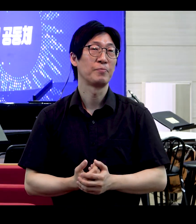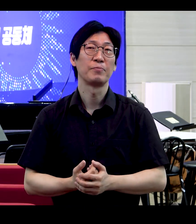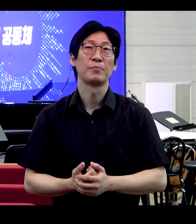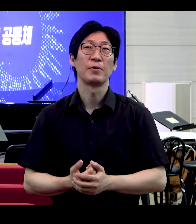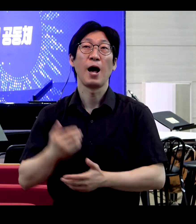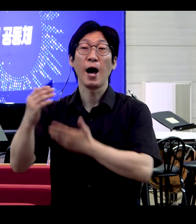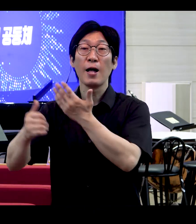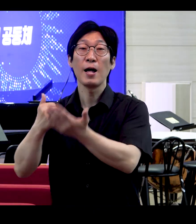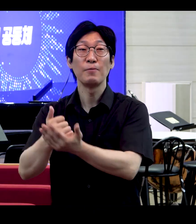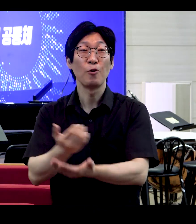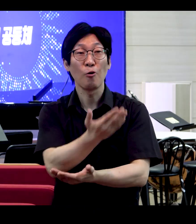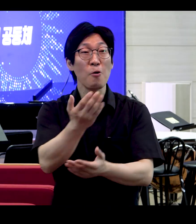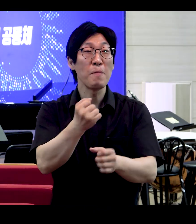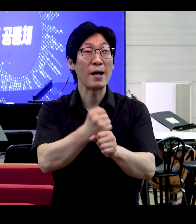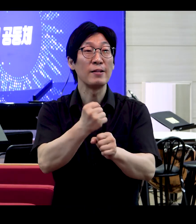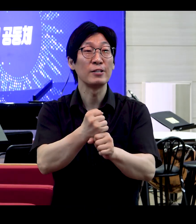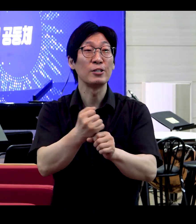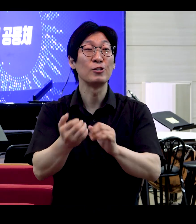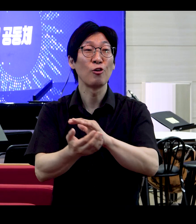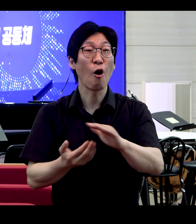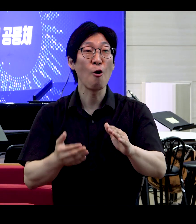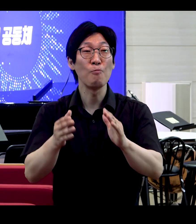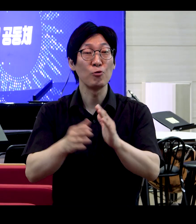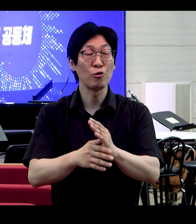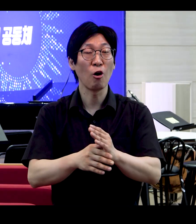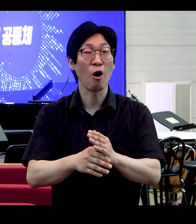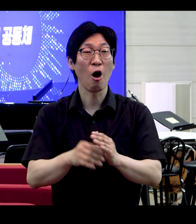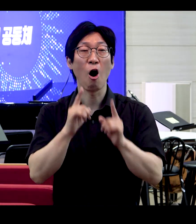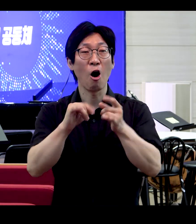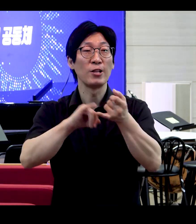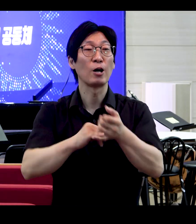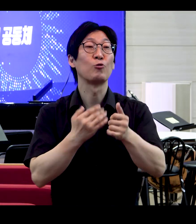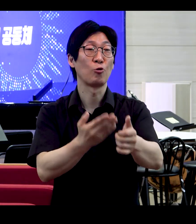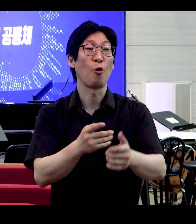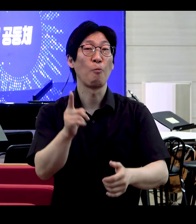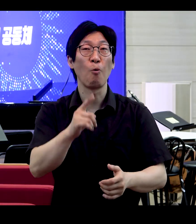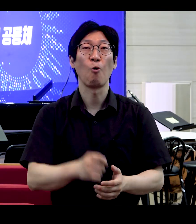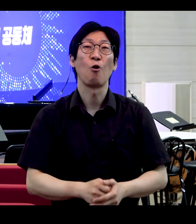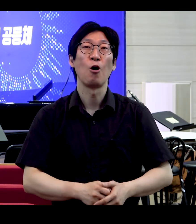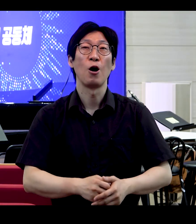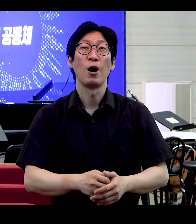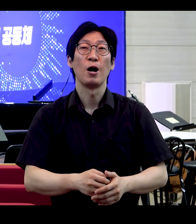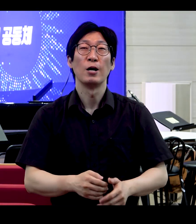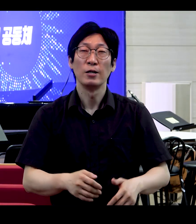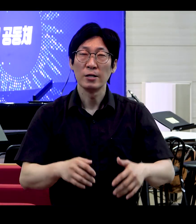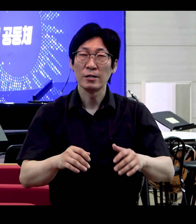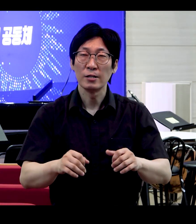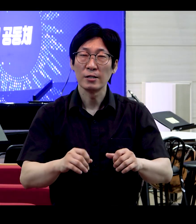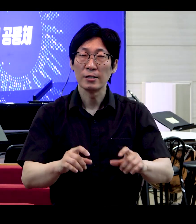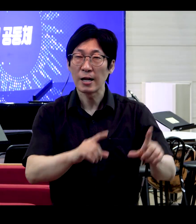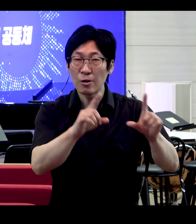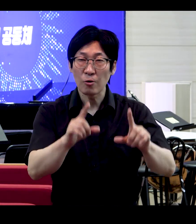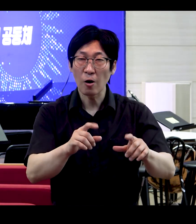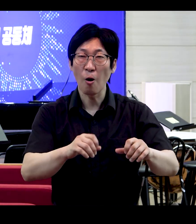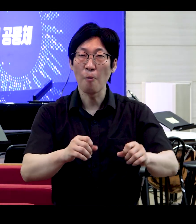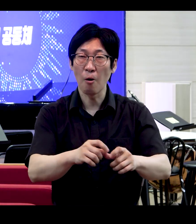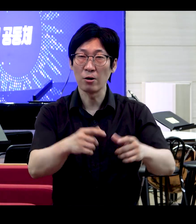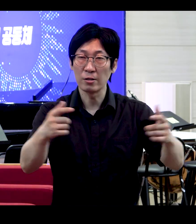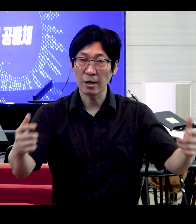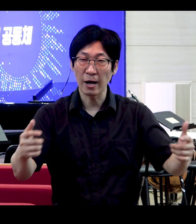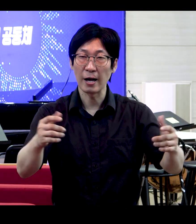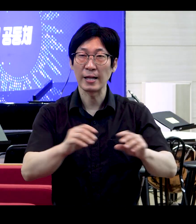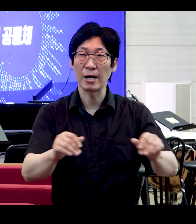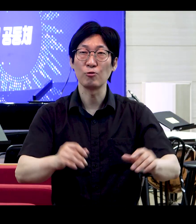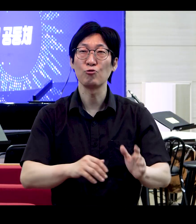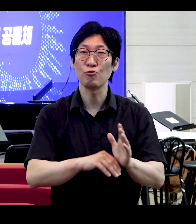우리를 지으실 때부터 언약을 주셨습니다. 그게 바로 뭐예요? 생육하고 번성하여 땅에 충만하라, 땅을 정복하라,